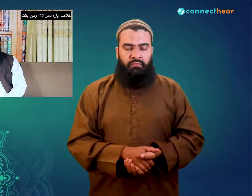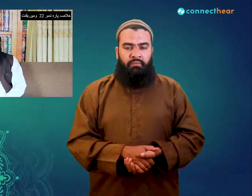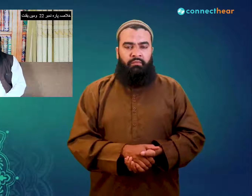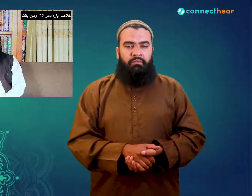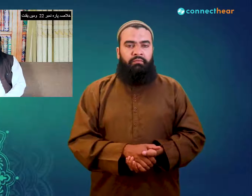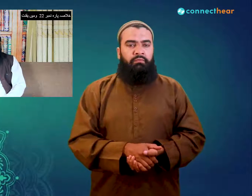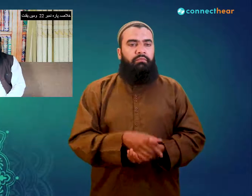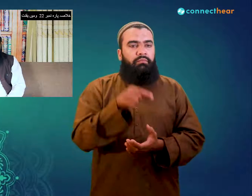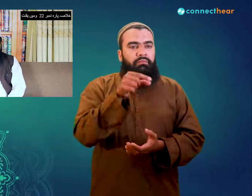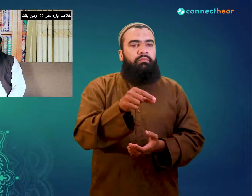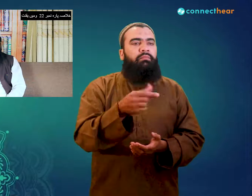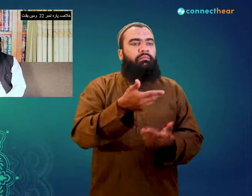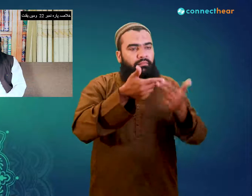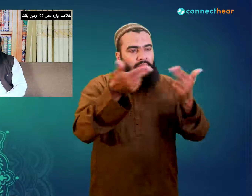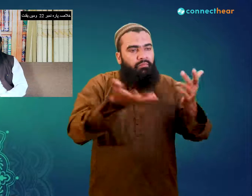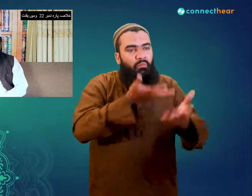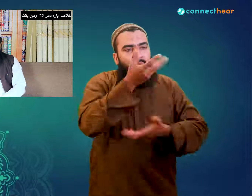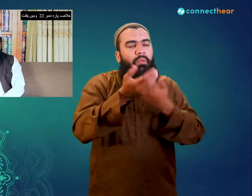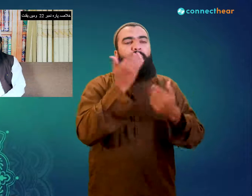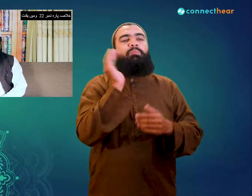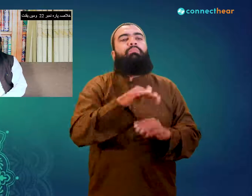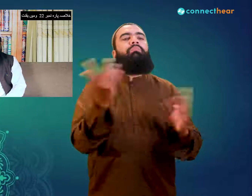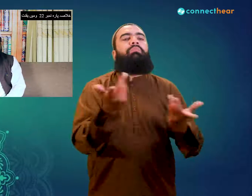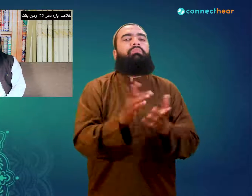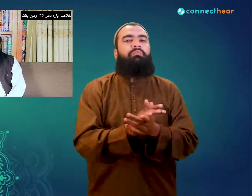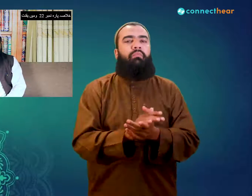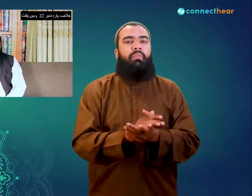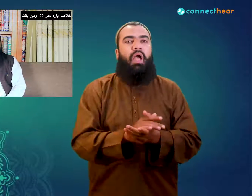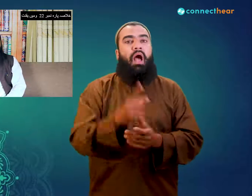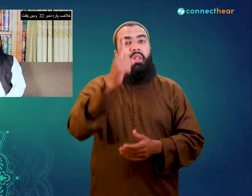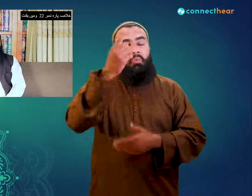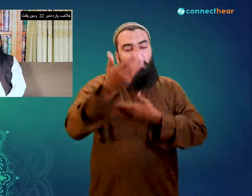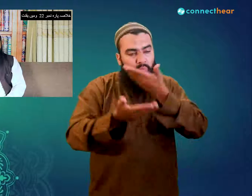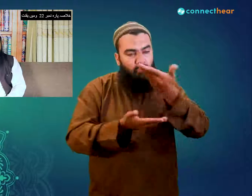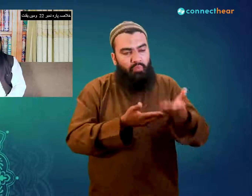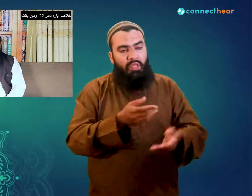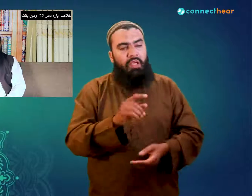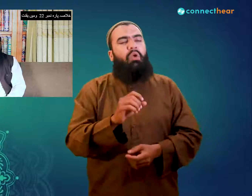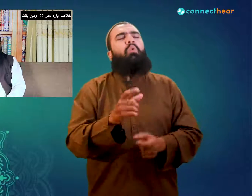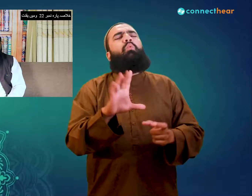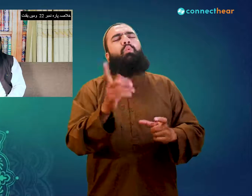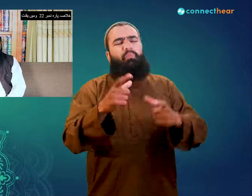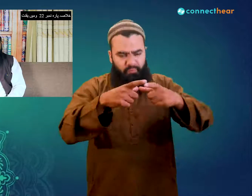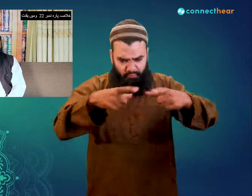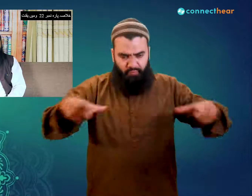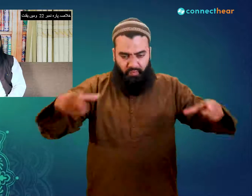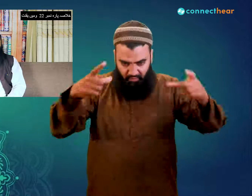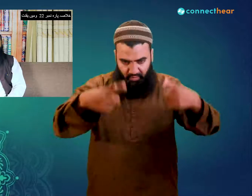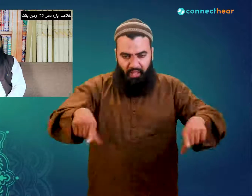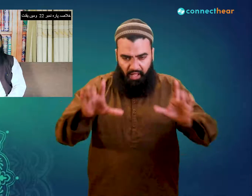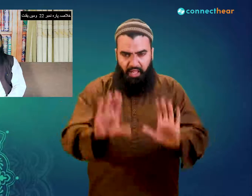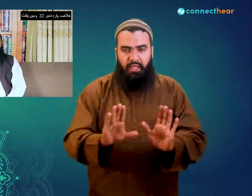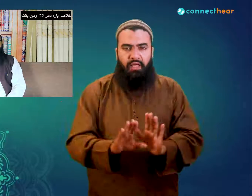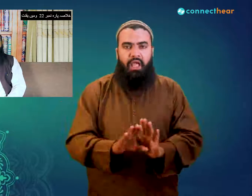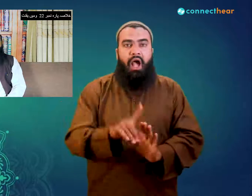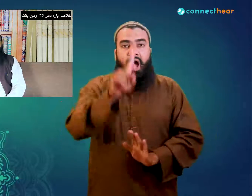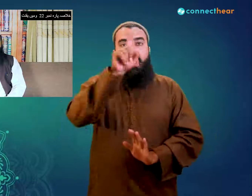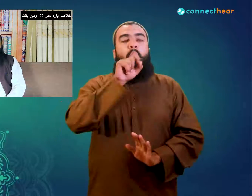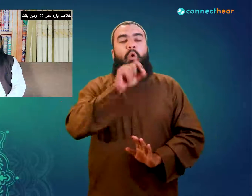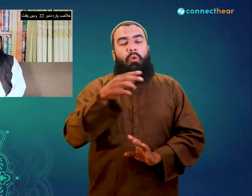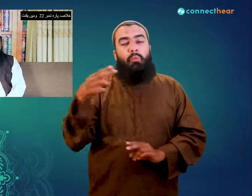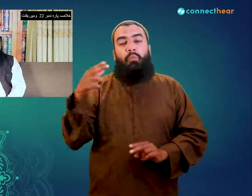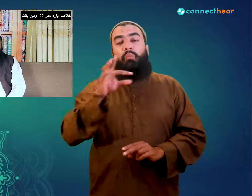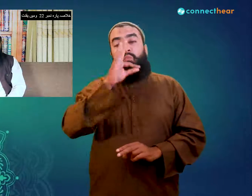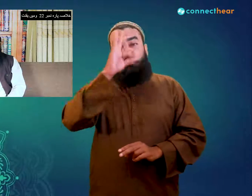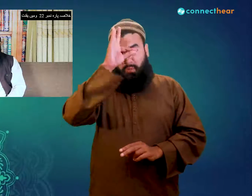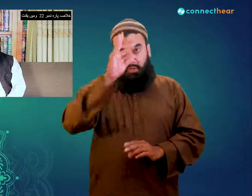اس آیت میں فرمایا گیا کہ جب بھی ہم کسی بستی میں کسی نبی کو ہم نے بھیجا تو وہاں کے مال و دولت